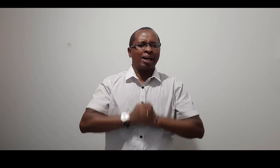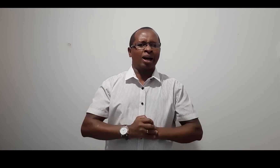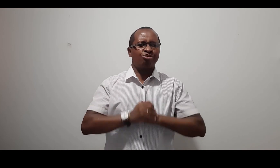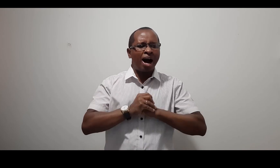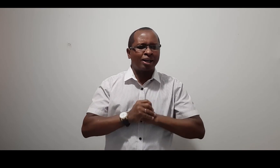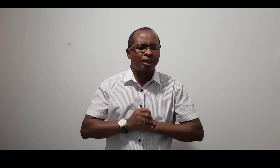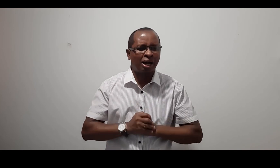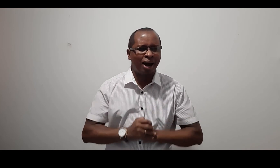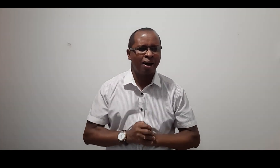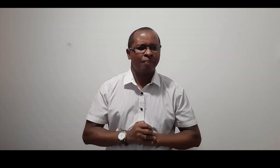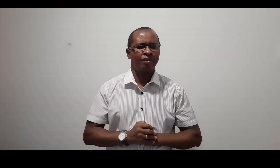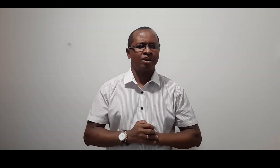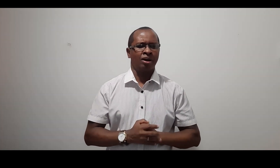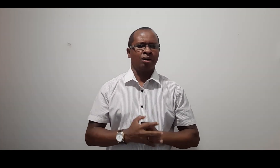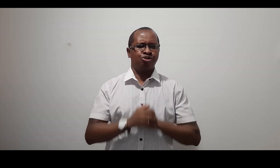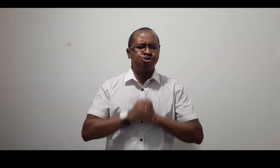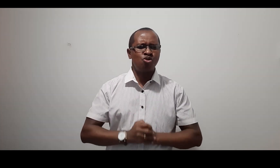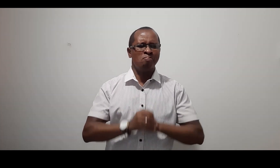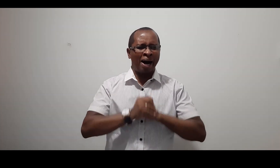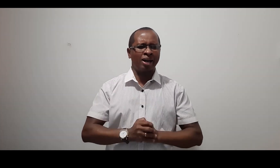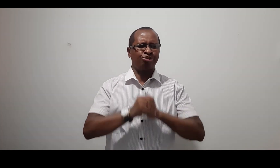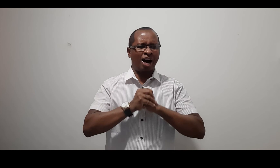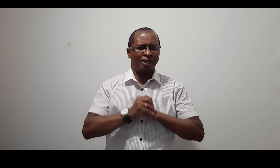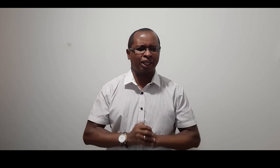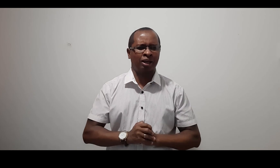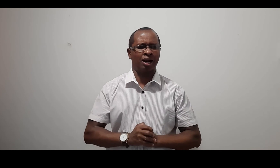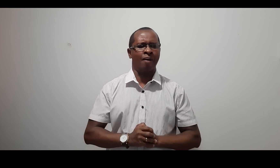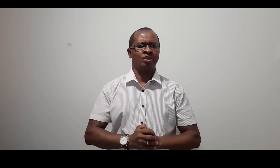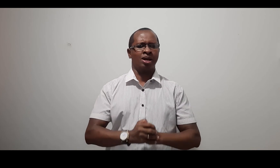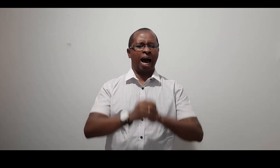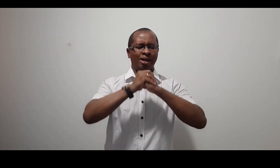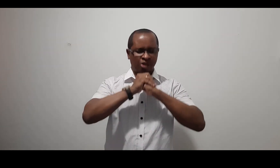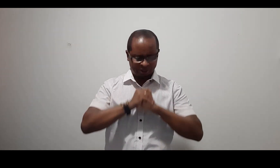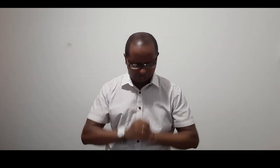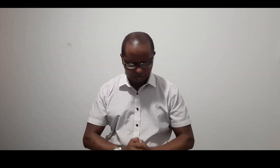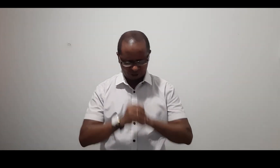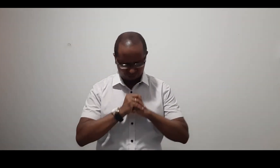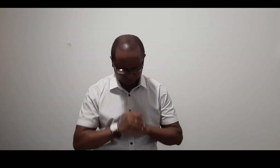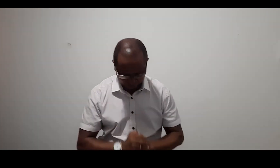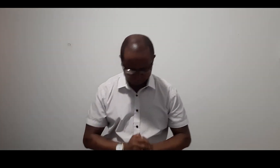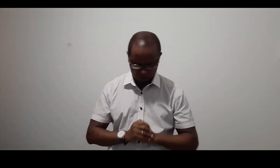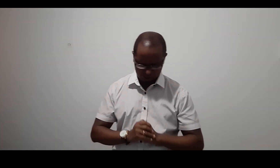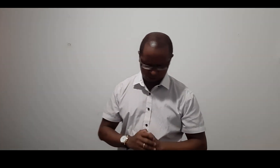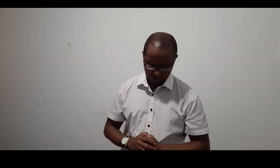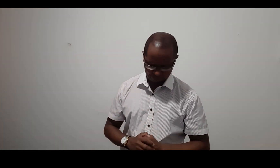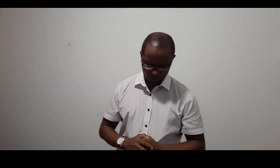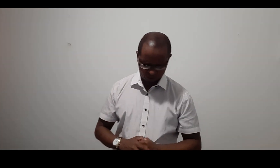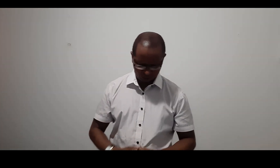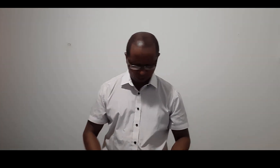manana faharetana, fo manana faharetana anjakan'ny fitiavan'i Kristy. Inona